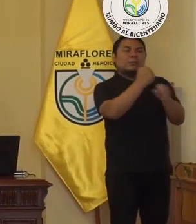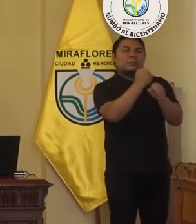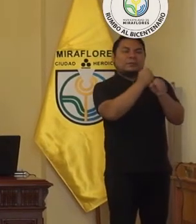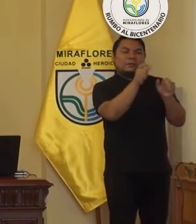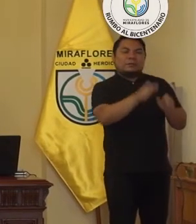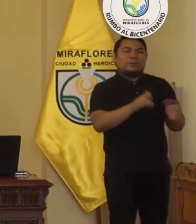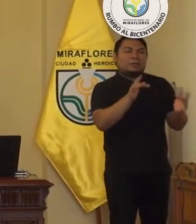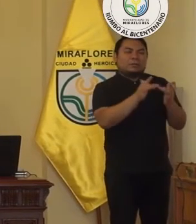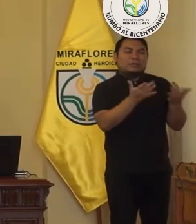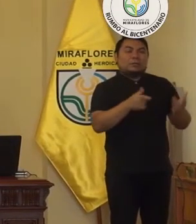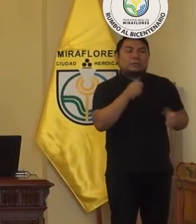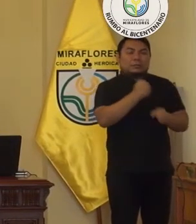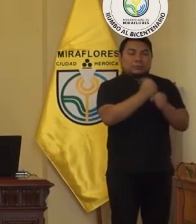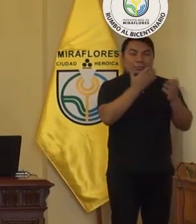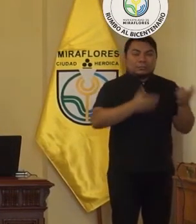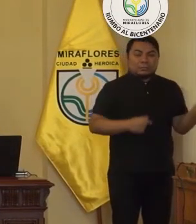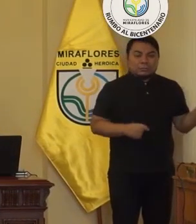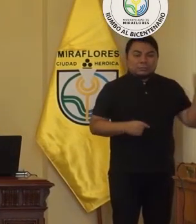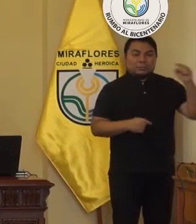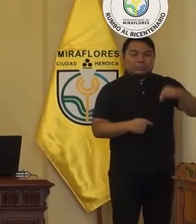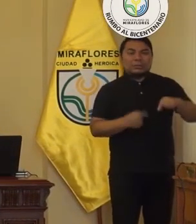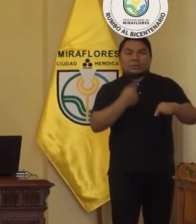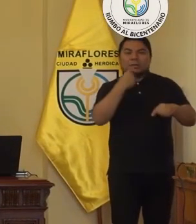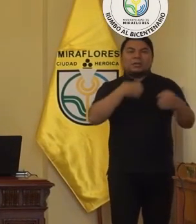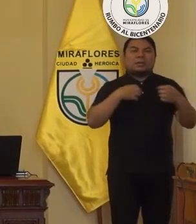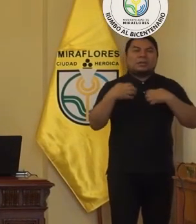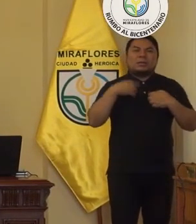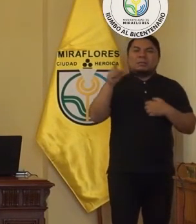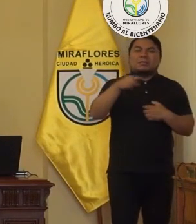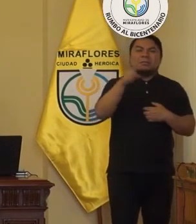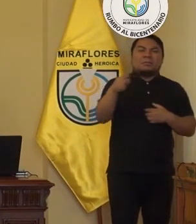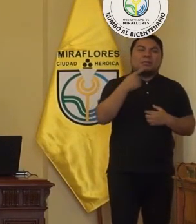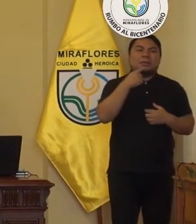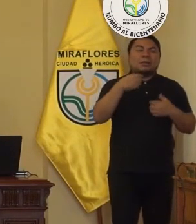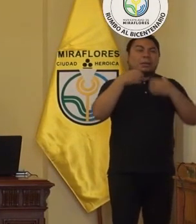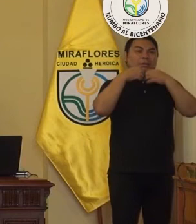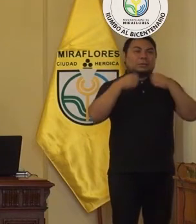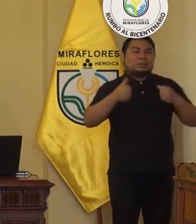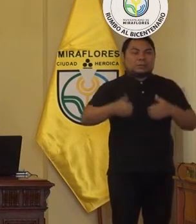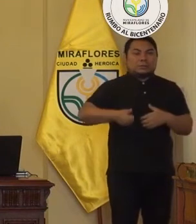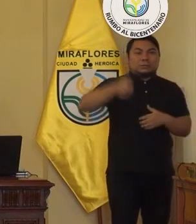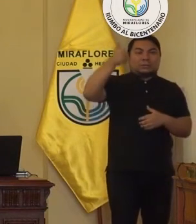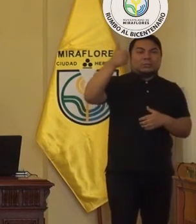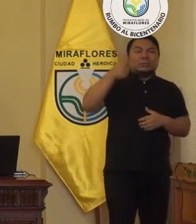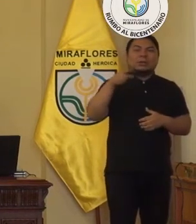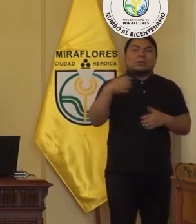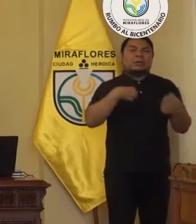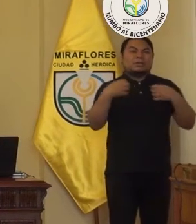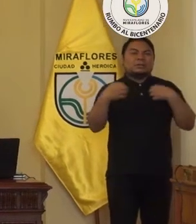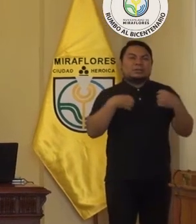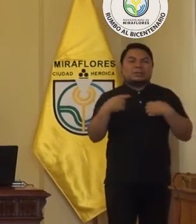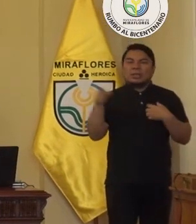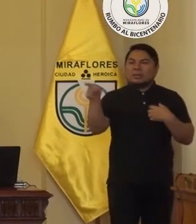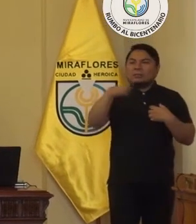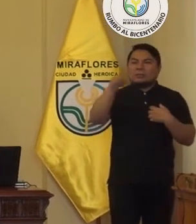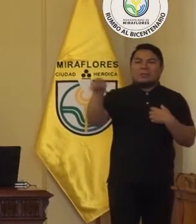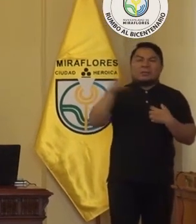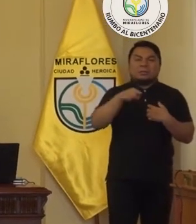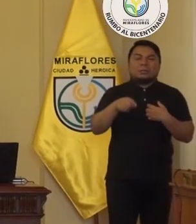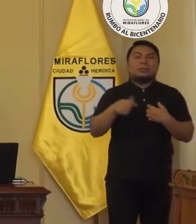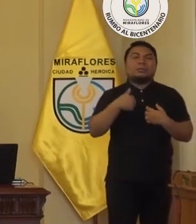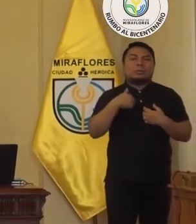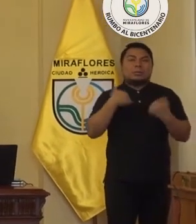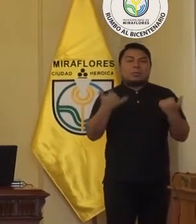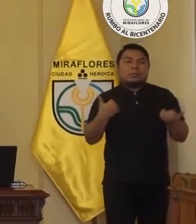trabajadores continuamente han venido acá difamando, principalmente el secretario general. Yo voy a iniciar